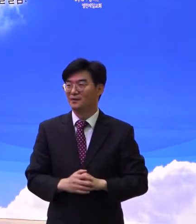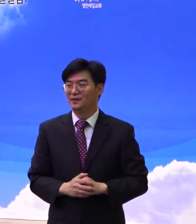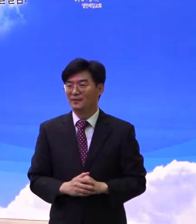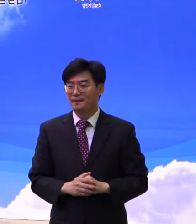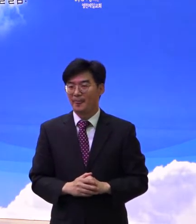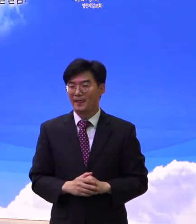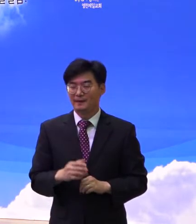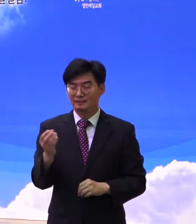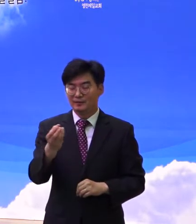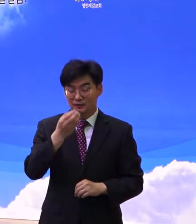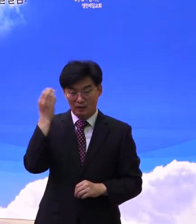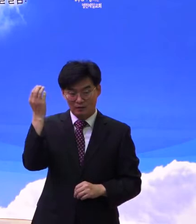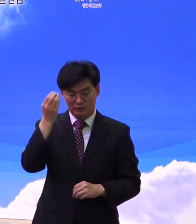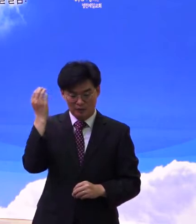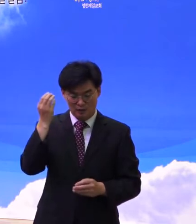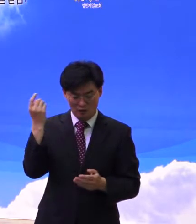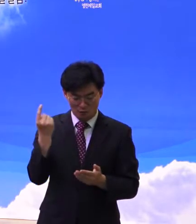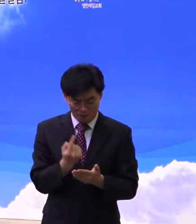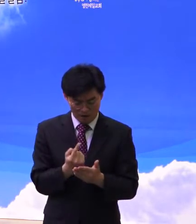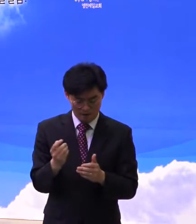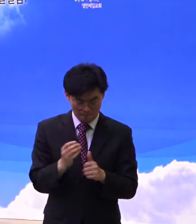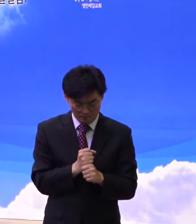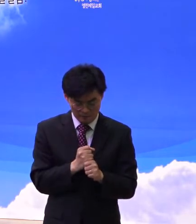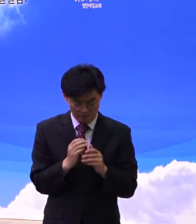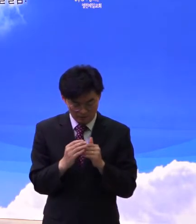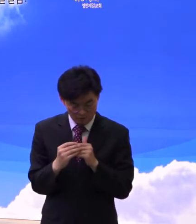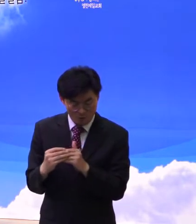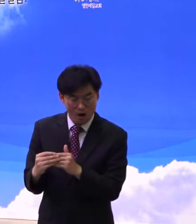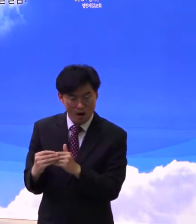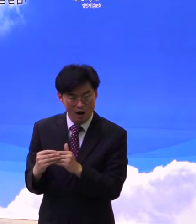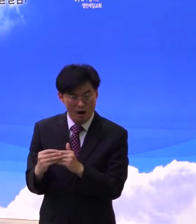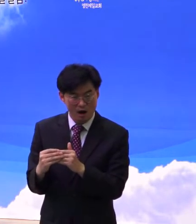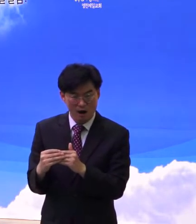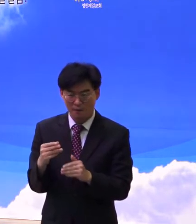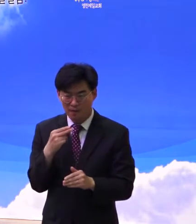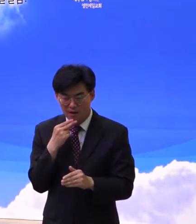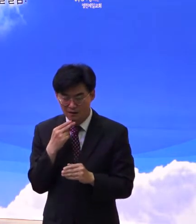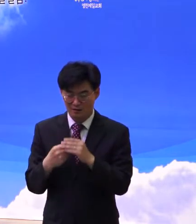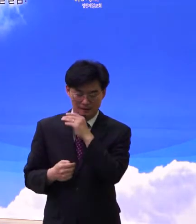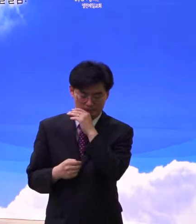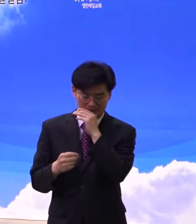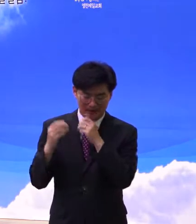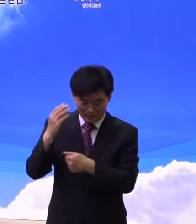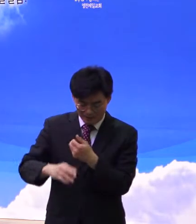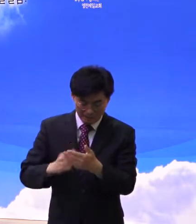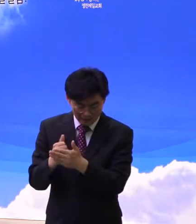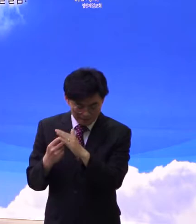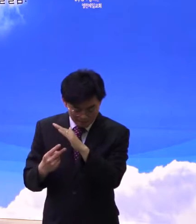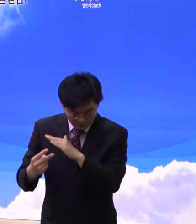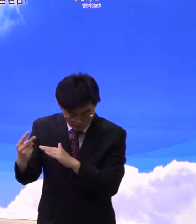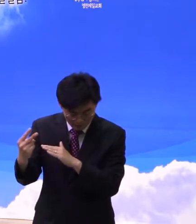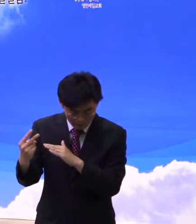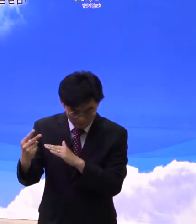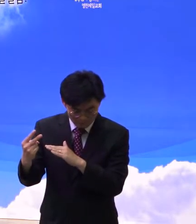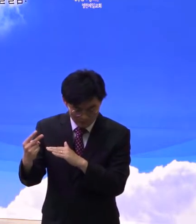우리가 성령의 인도하심을 따르지 않고 성령의 인도하심을 놓쳐버리고 하나님 나라의 비전을